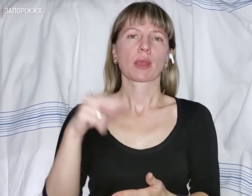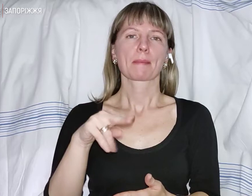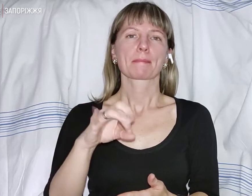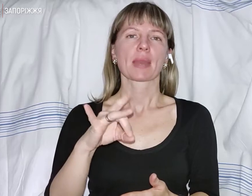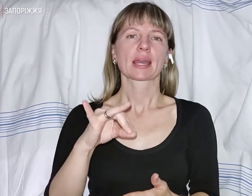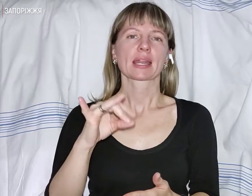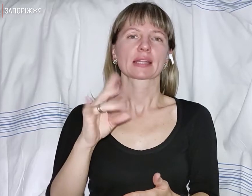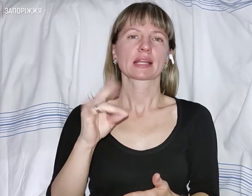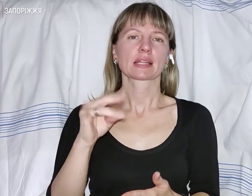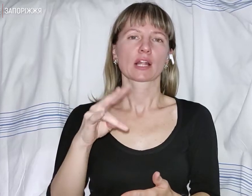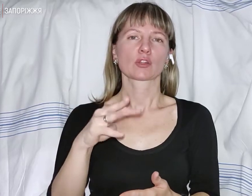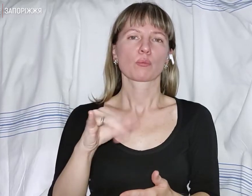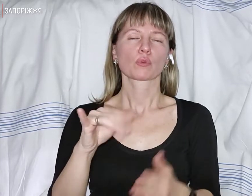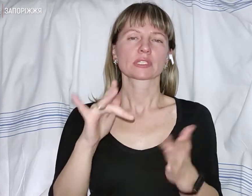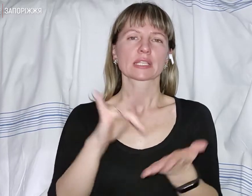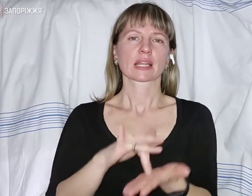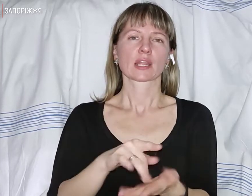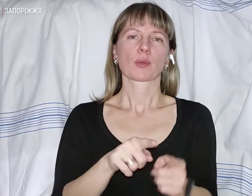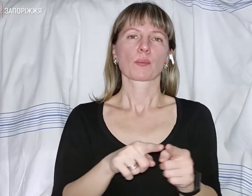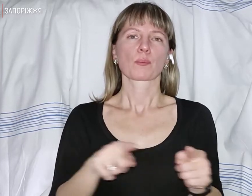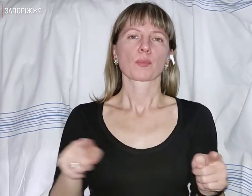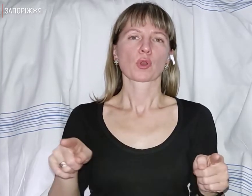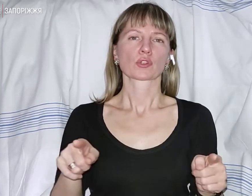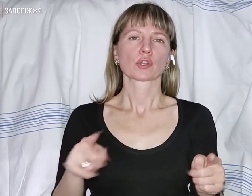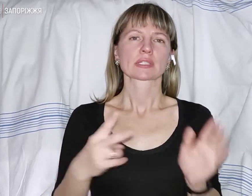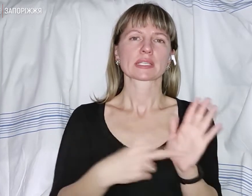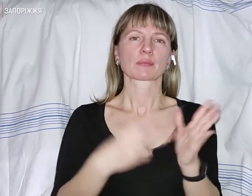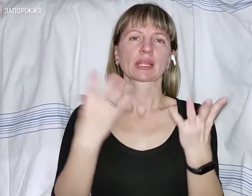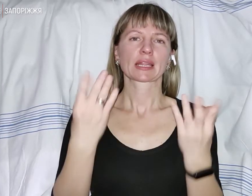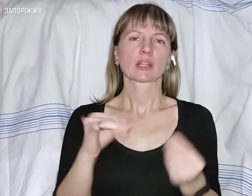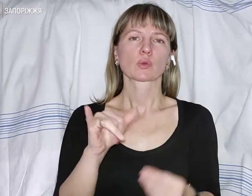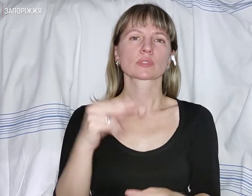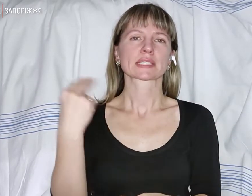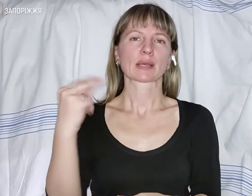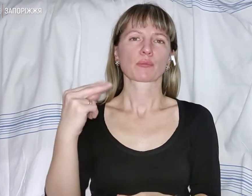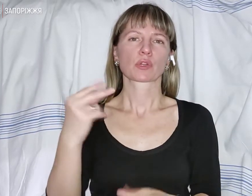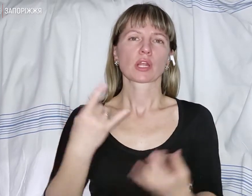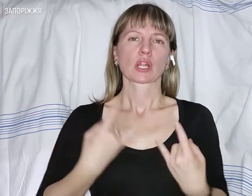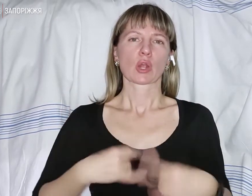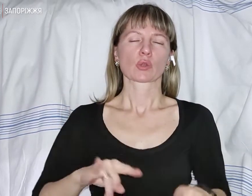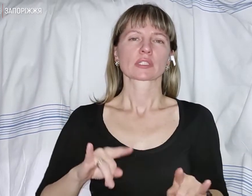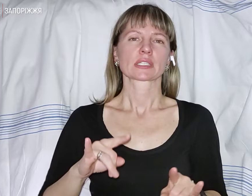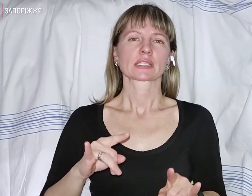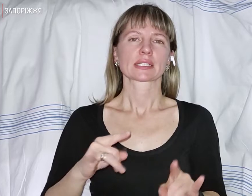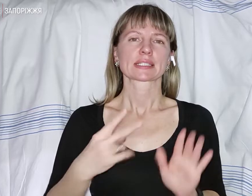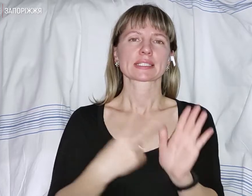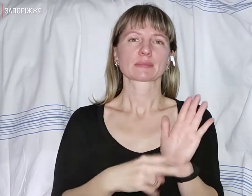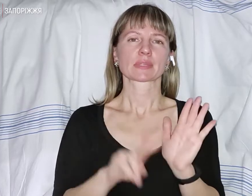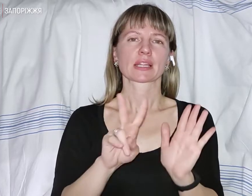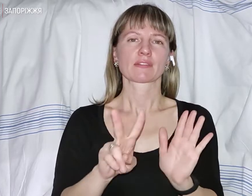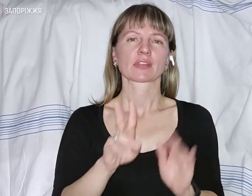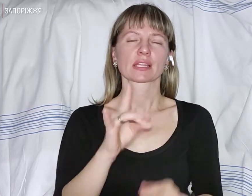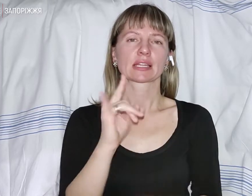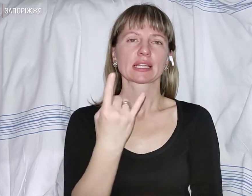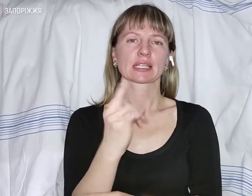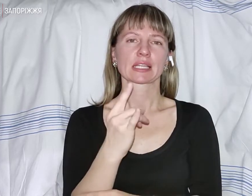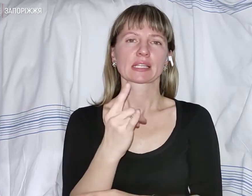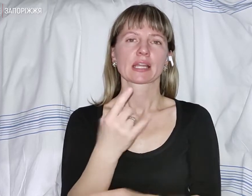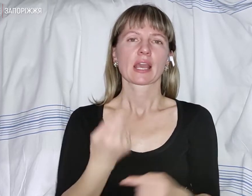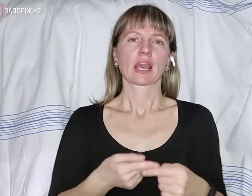Кать, нет, просто твой муж орал громче всех на перроне, чтобы пропустить мать ребенка-инвалида с инвалидом. И он начал